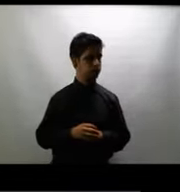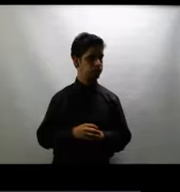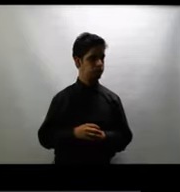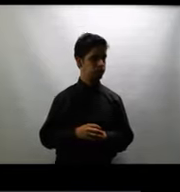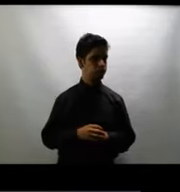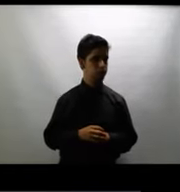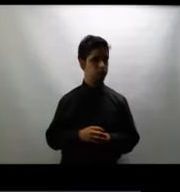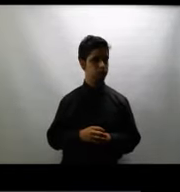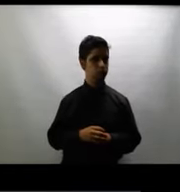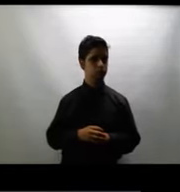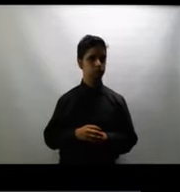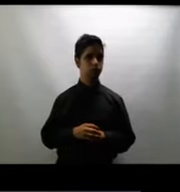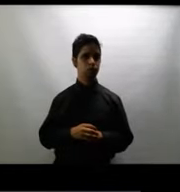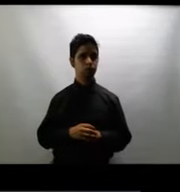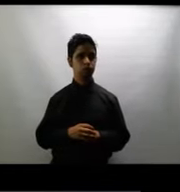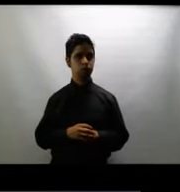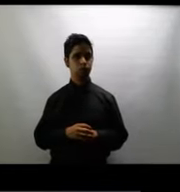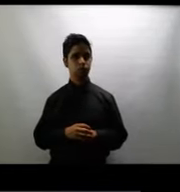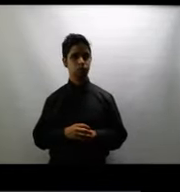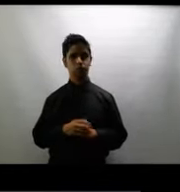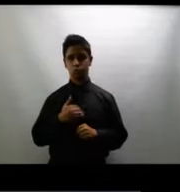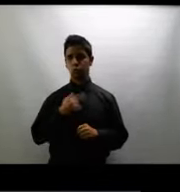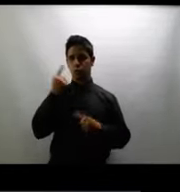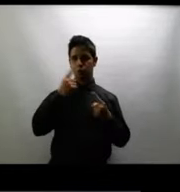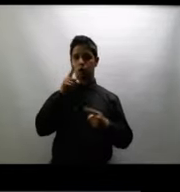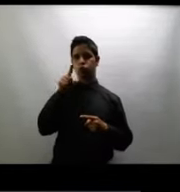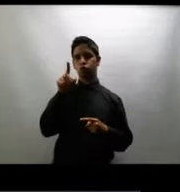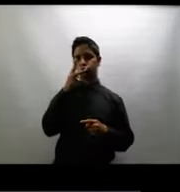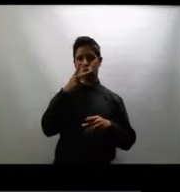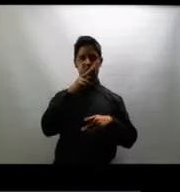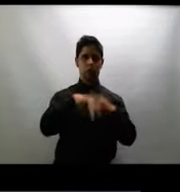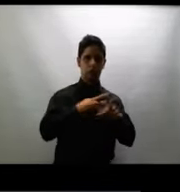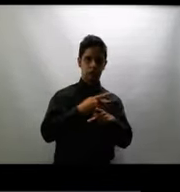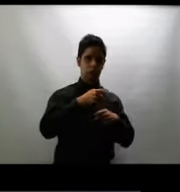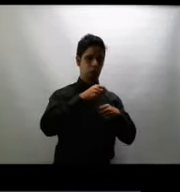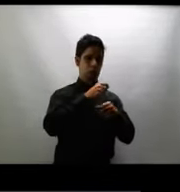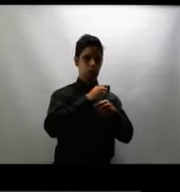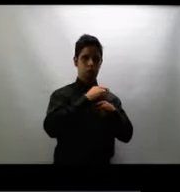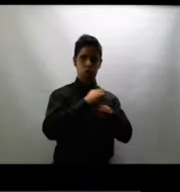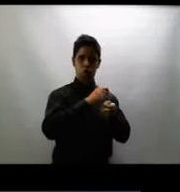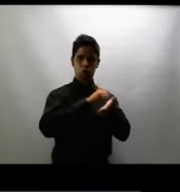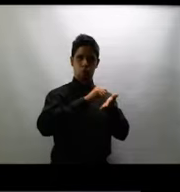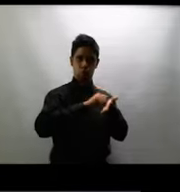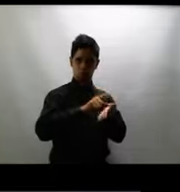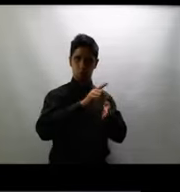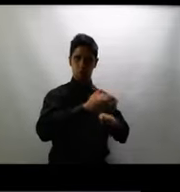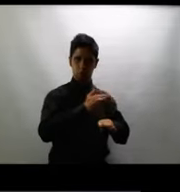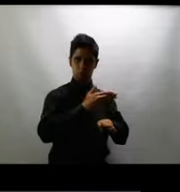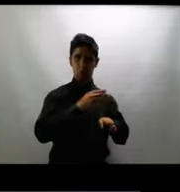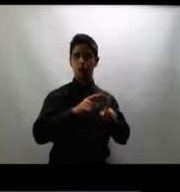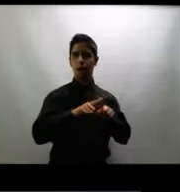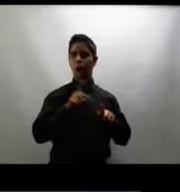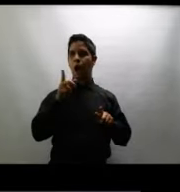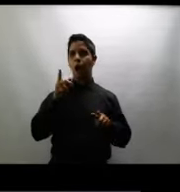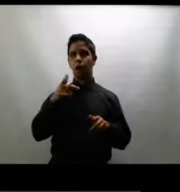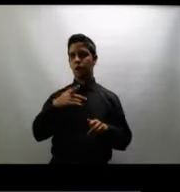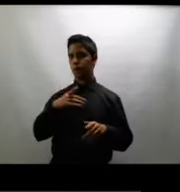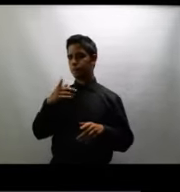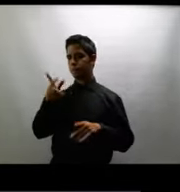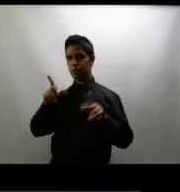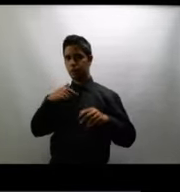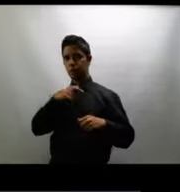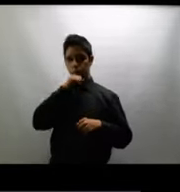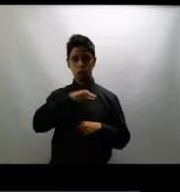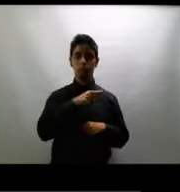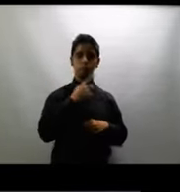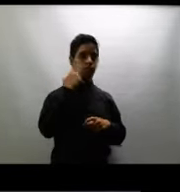creo honestamente que hay dos tipos de compositores. Está el compositor que compone para impresionar a otro músico y